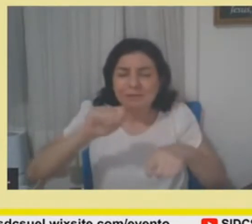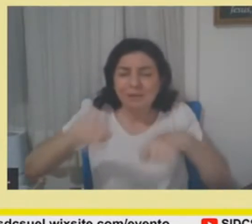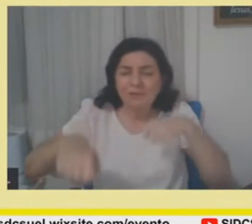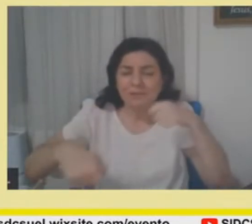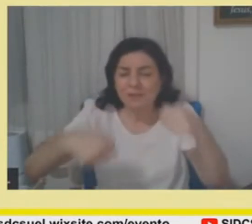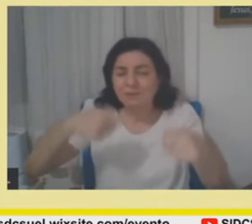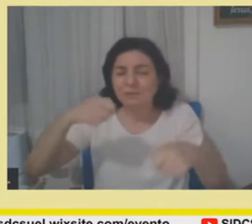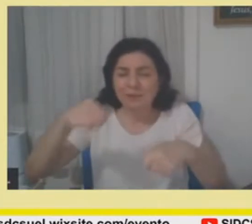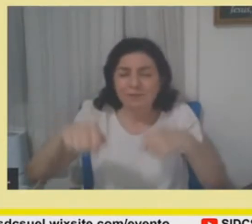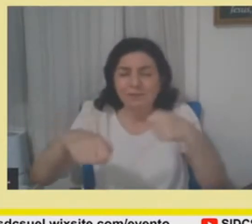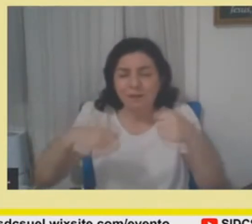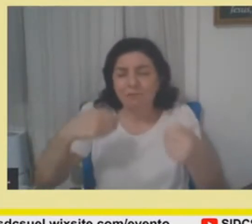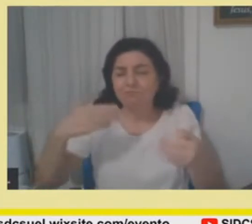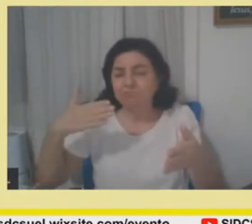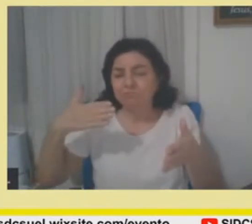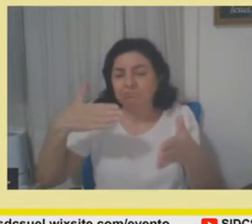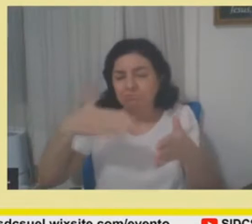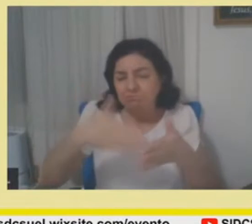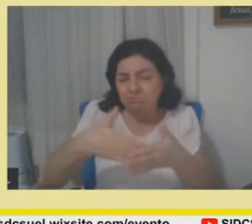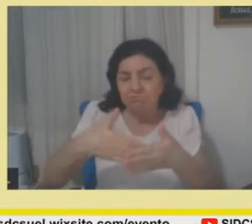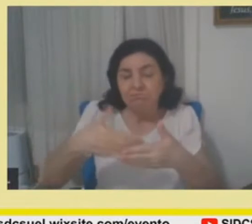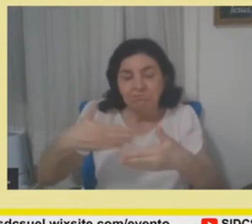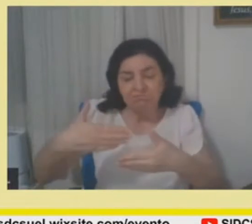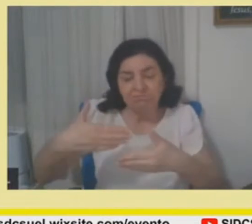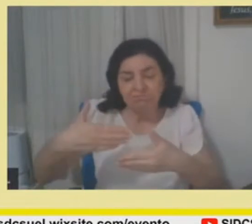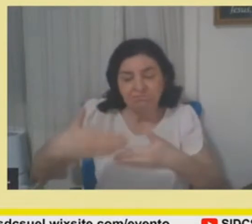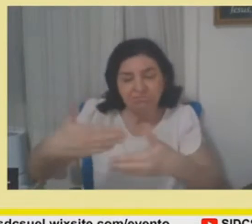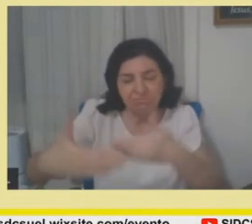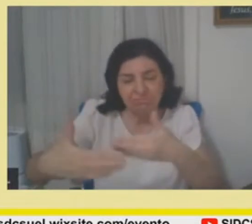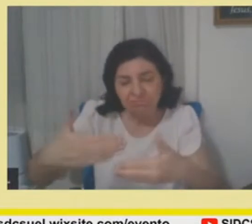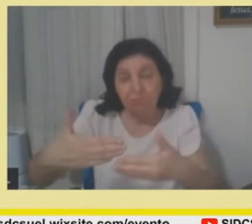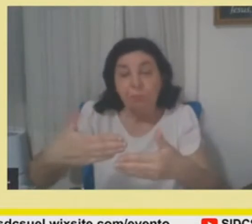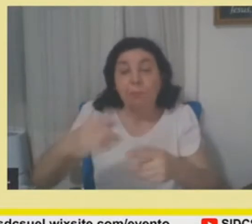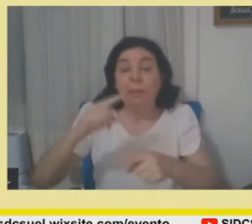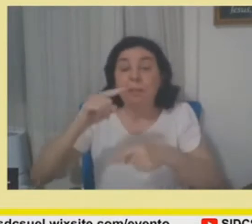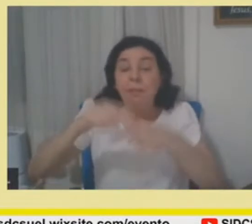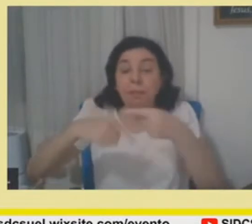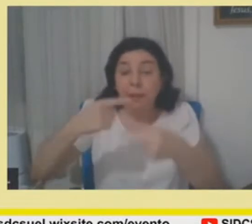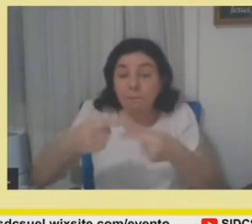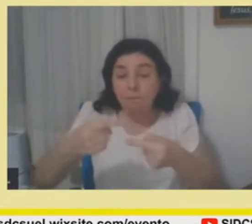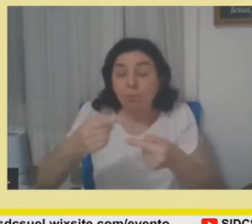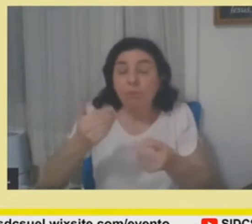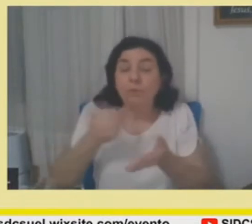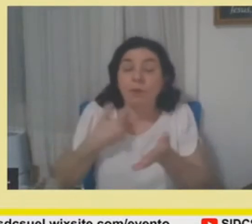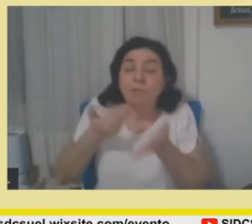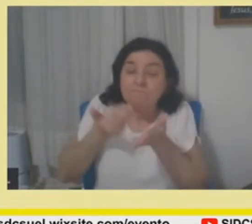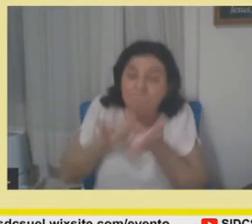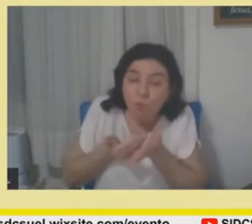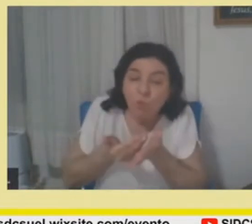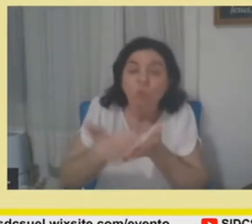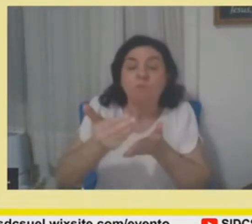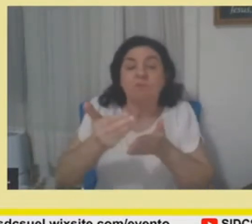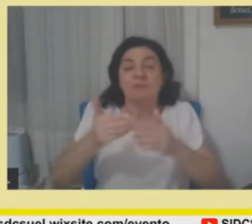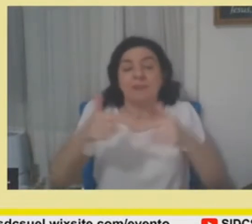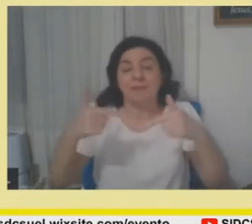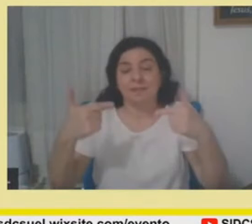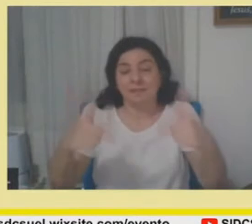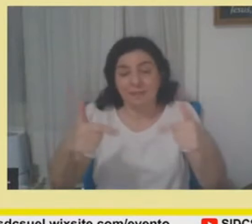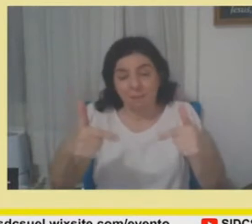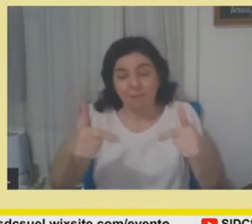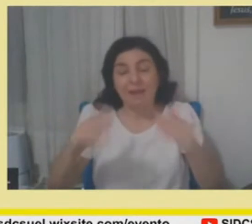Utilizei as imagens e com as imagens eu fui mostrando os sinais, para que eles